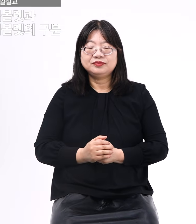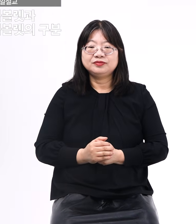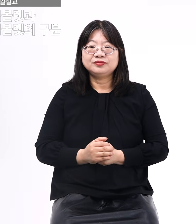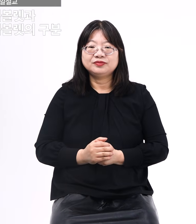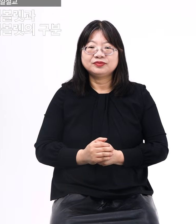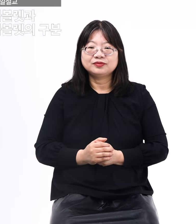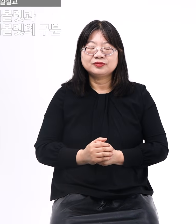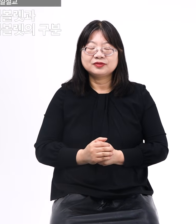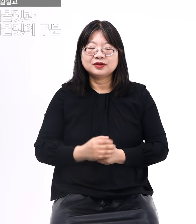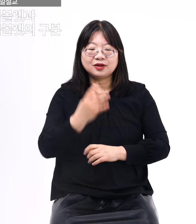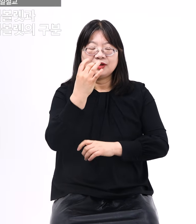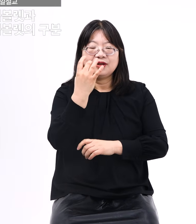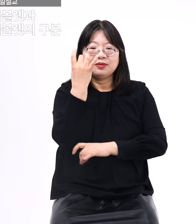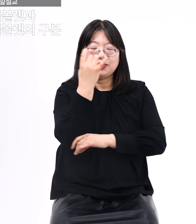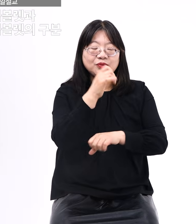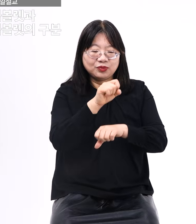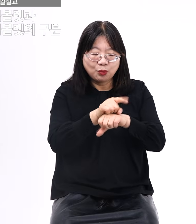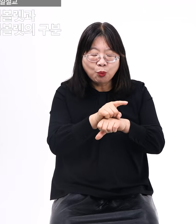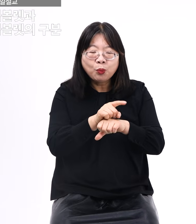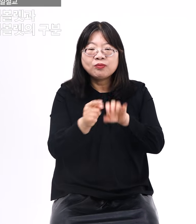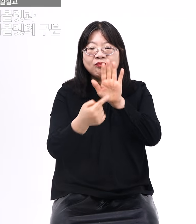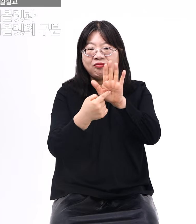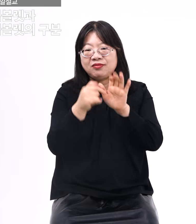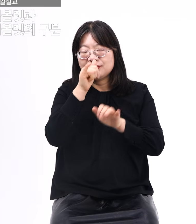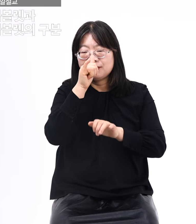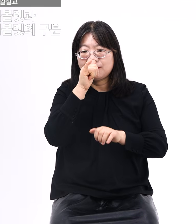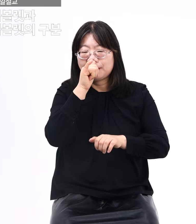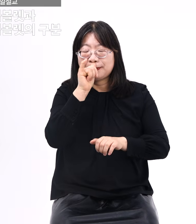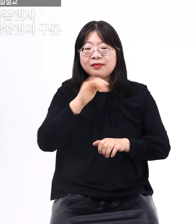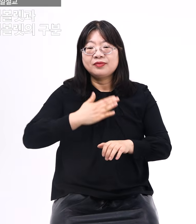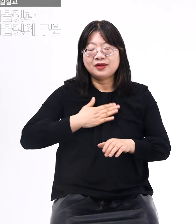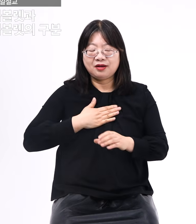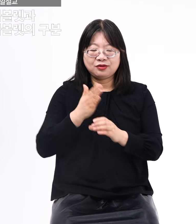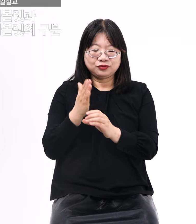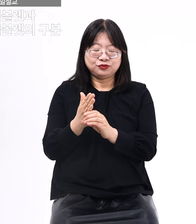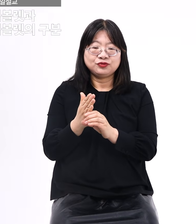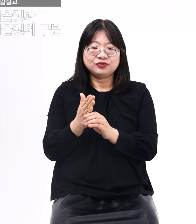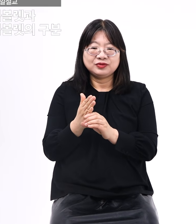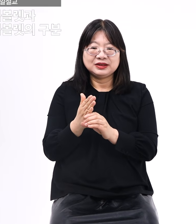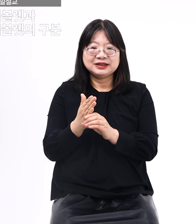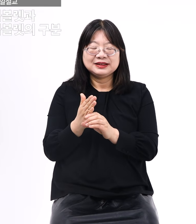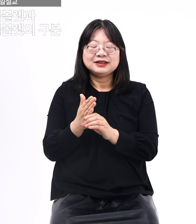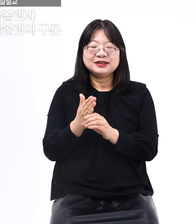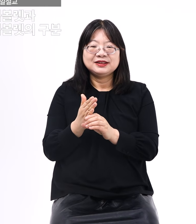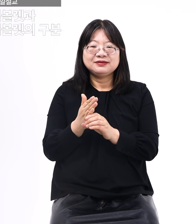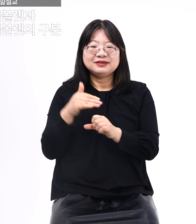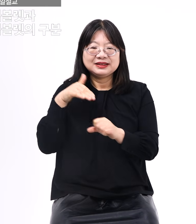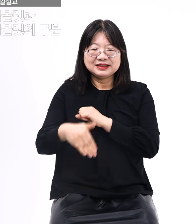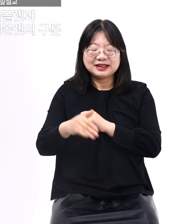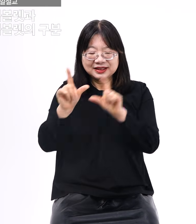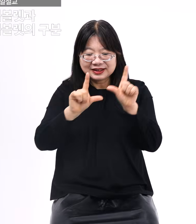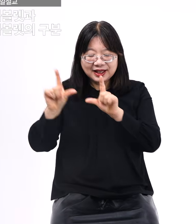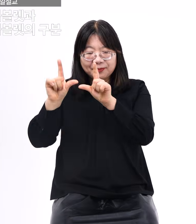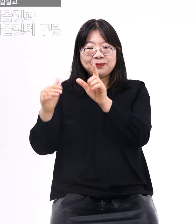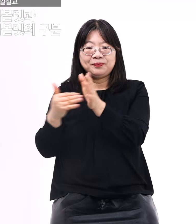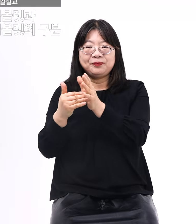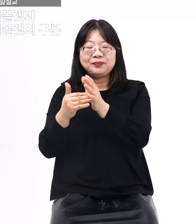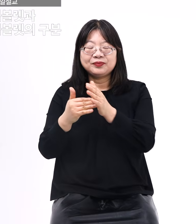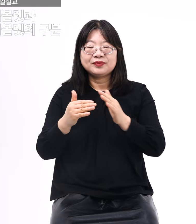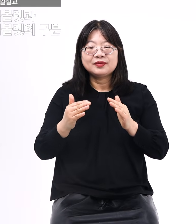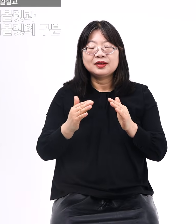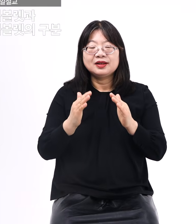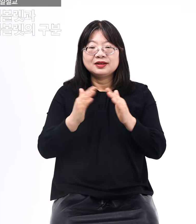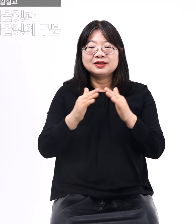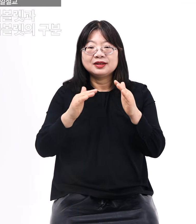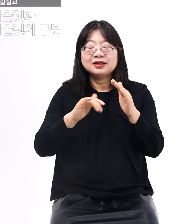그 본성이 여기에서 드러납니다. 자기 본의적인 삶을 가지고 살았던 거예요. 이런 집안의